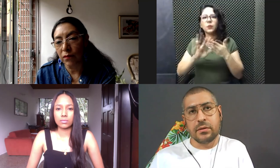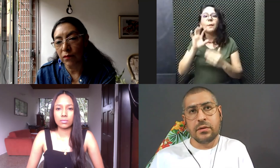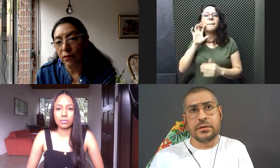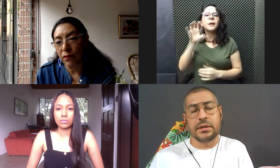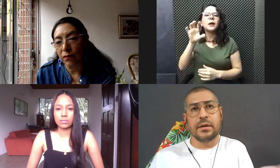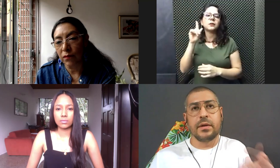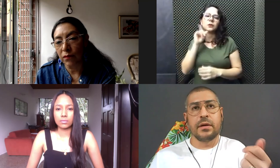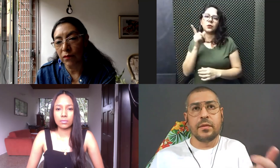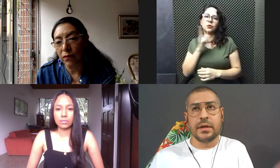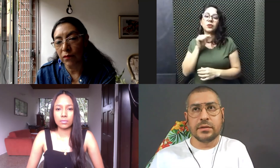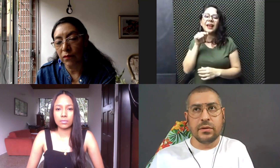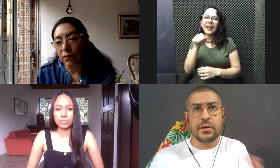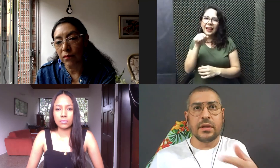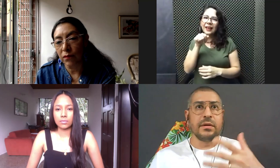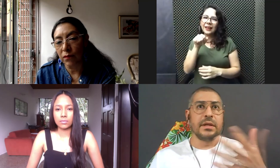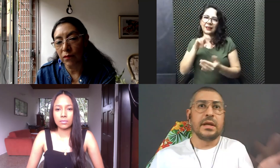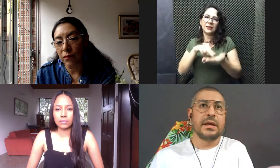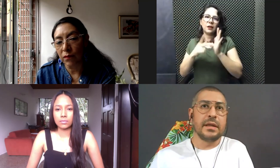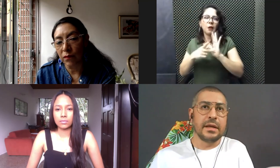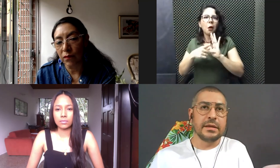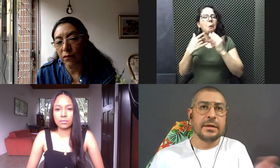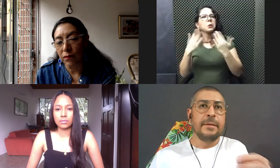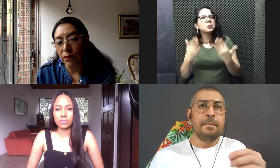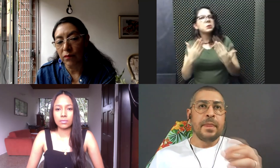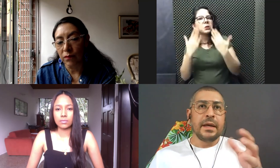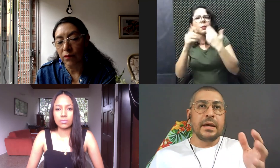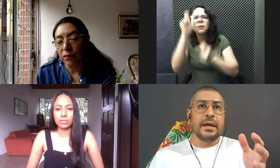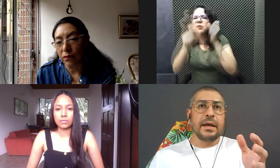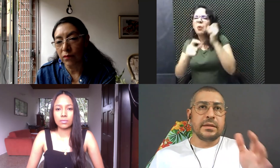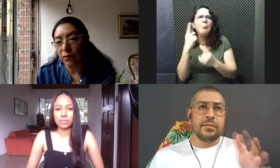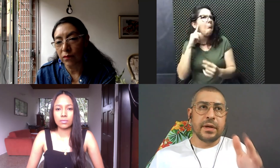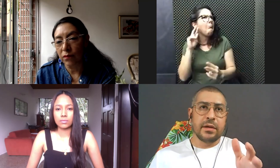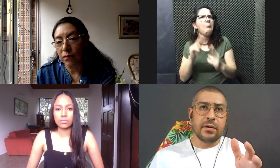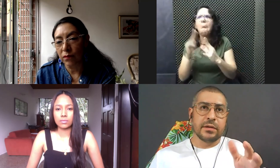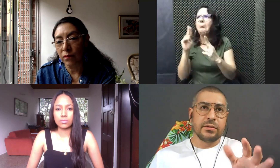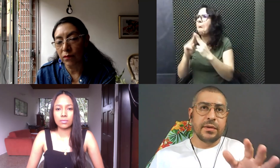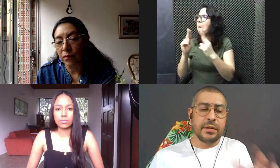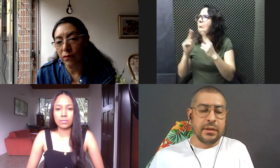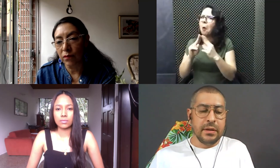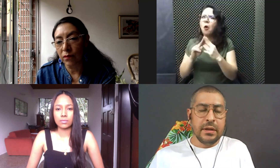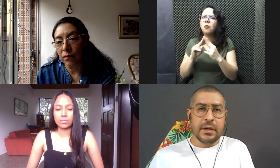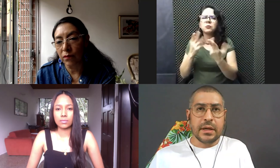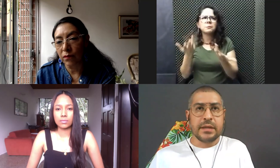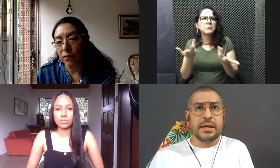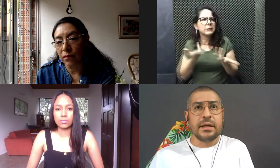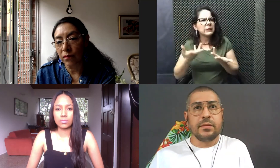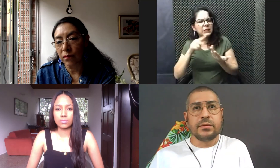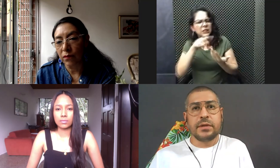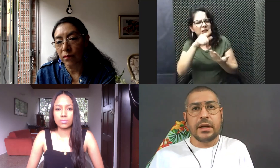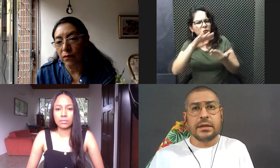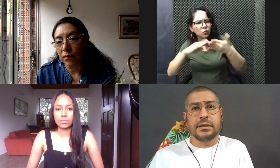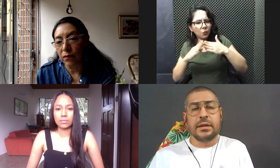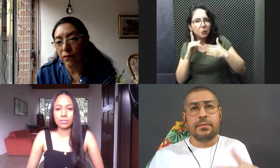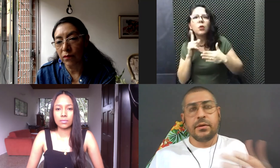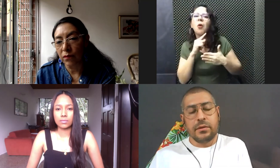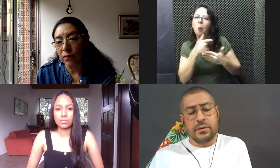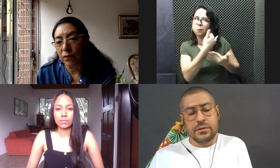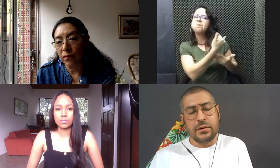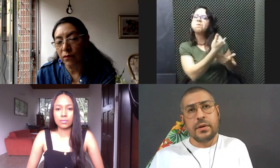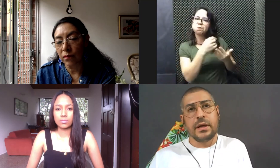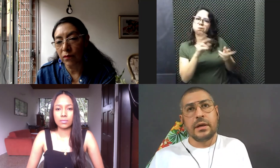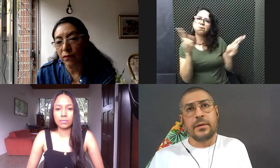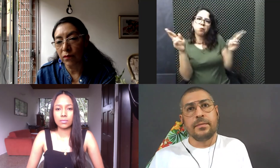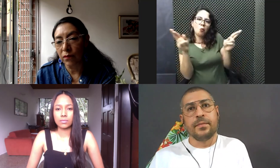que no conocen, digamos, la comunidad sorda o que tienen interés, hace un pequeño resumen que quisiera yo mostrarles de